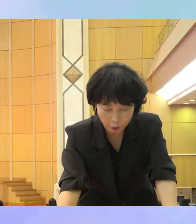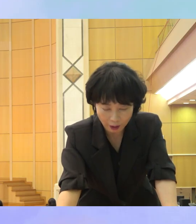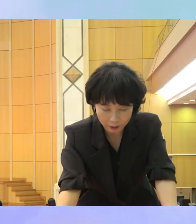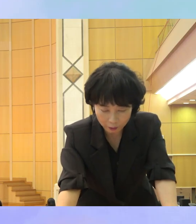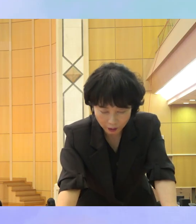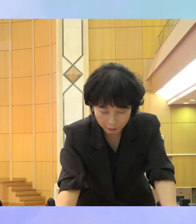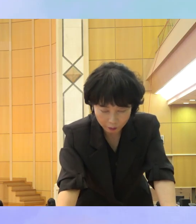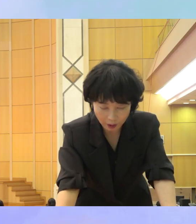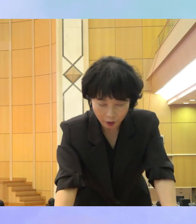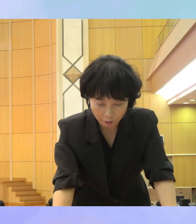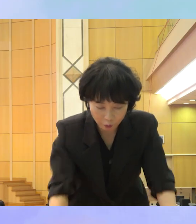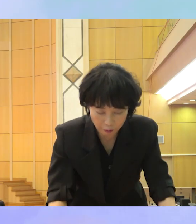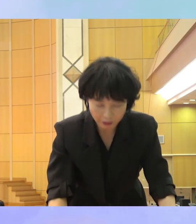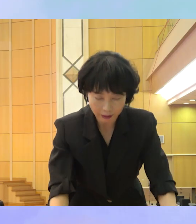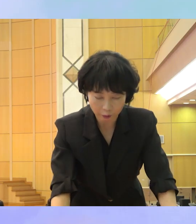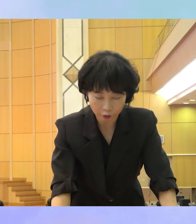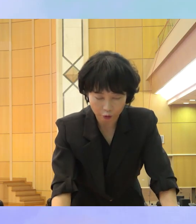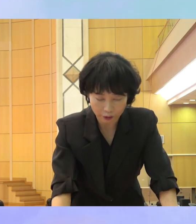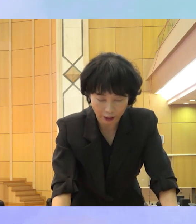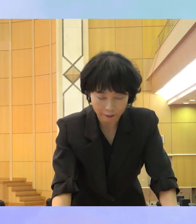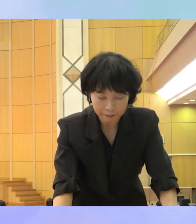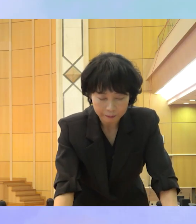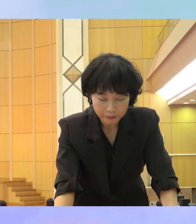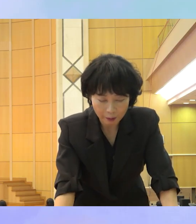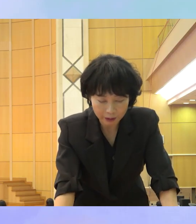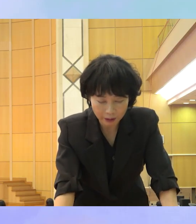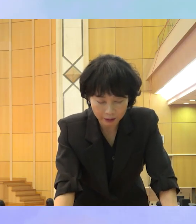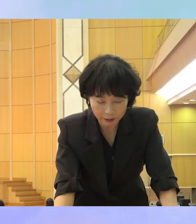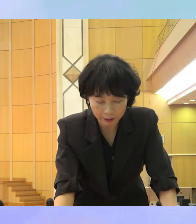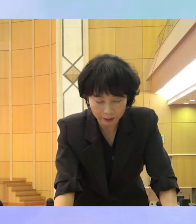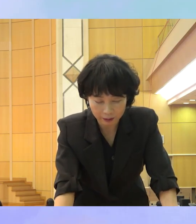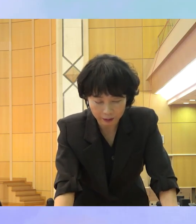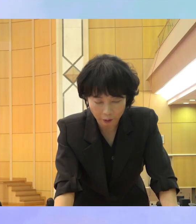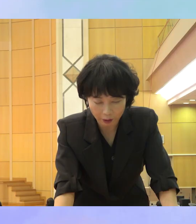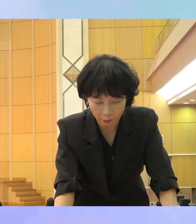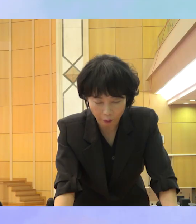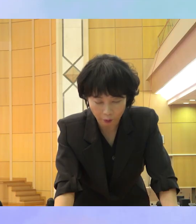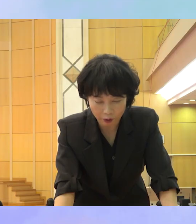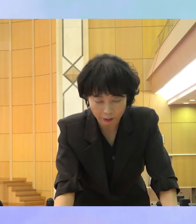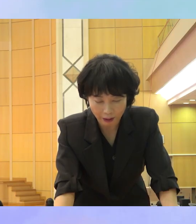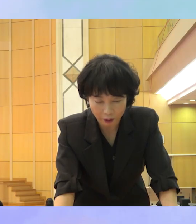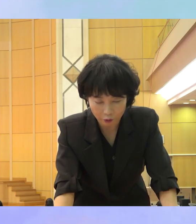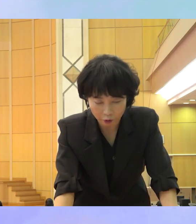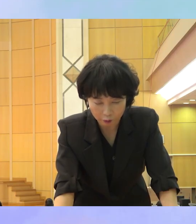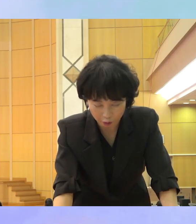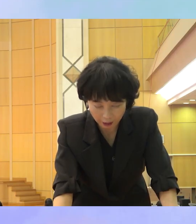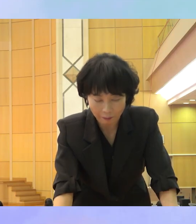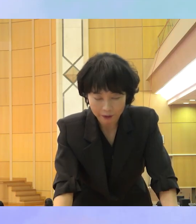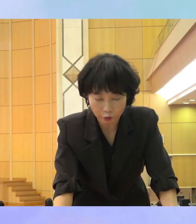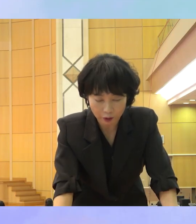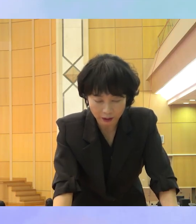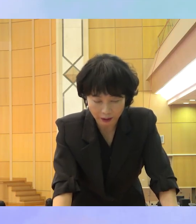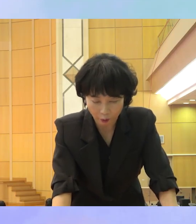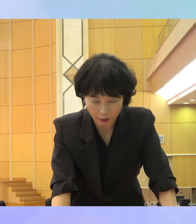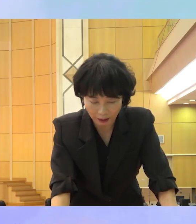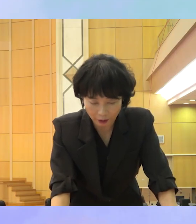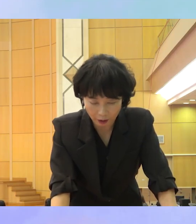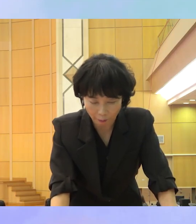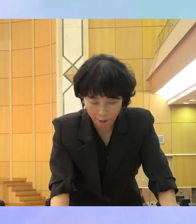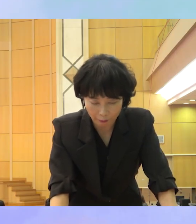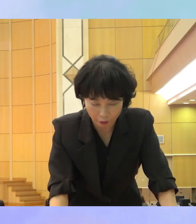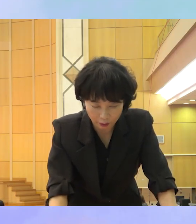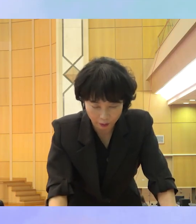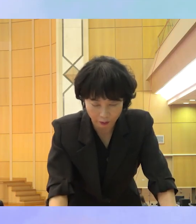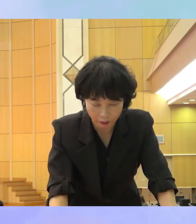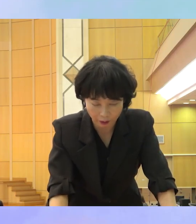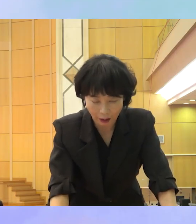거룩한 주의 이름을 높이며 찬양하며 송축하며 거룩한 산제사 영적 예배를 드리게 하시고 이렇게 생명의 말씀, 축복의